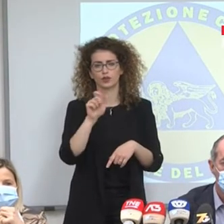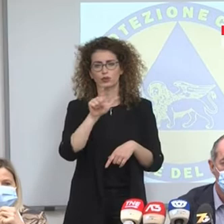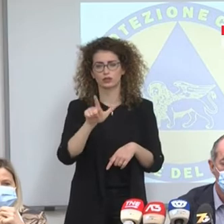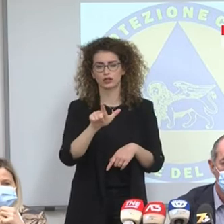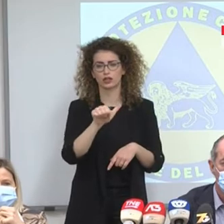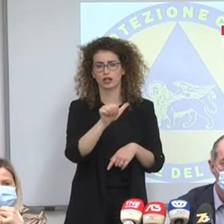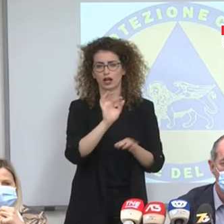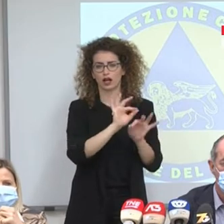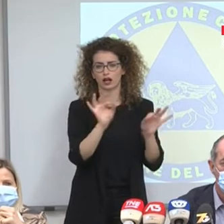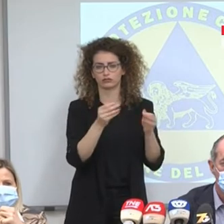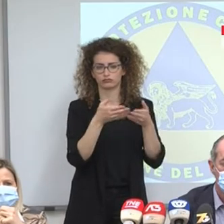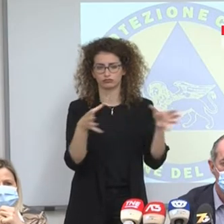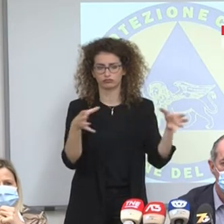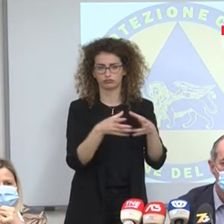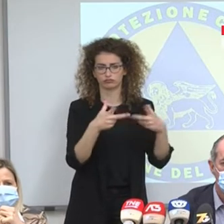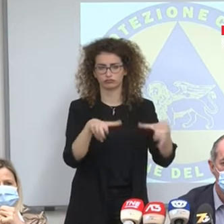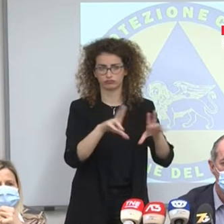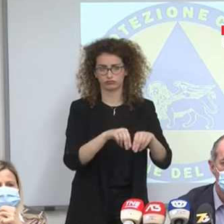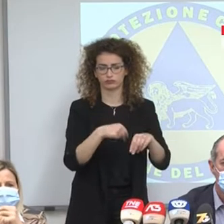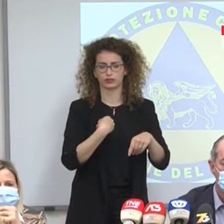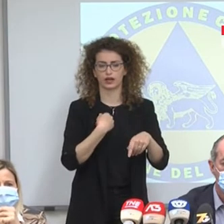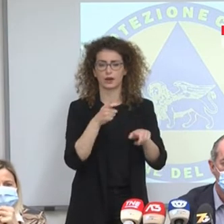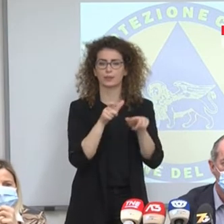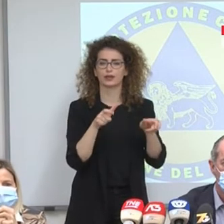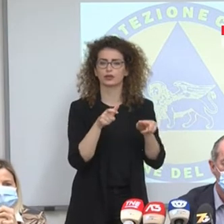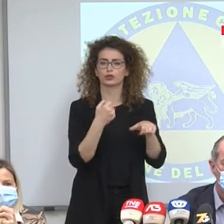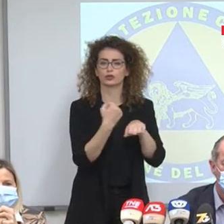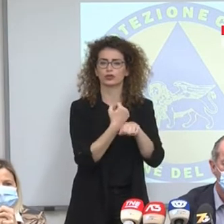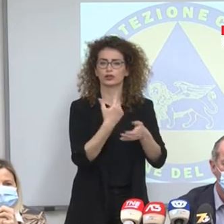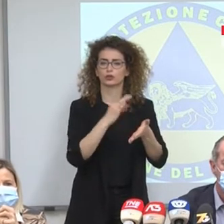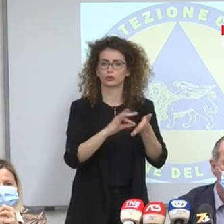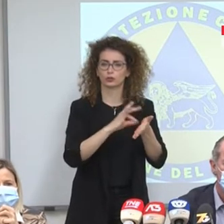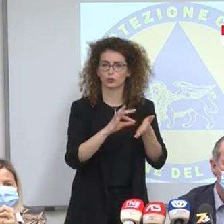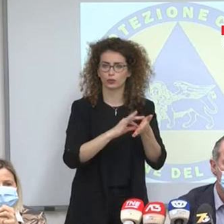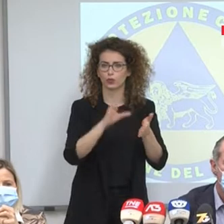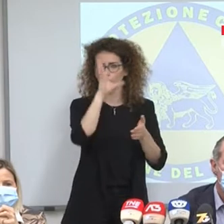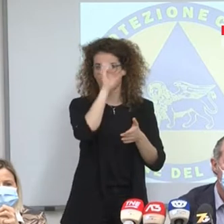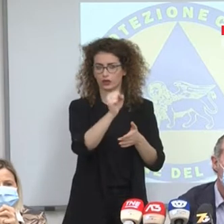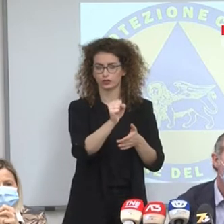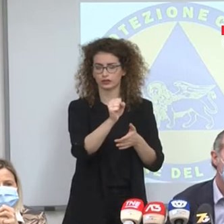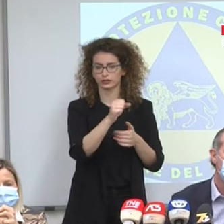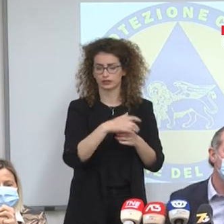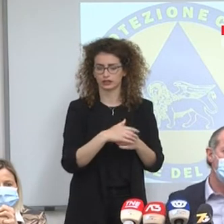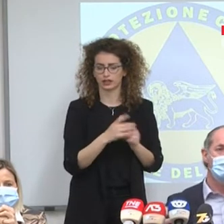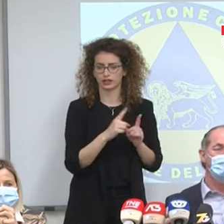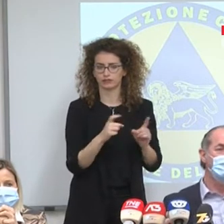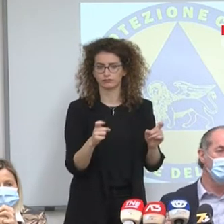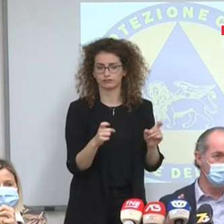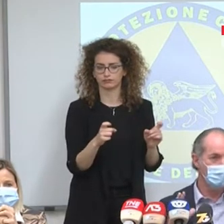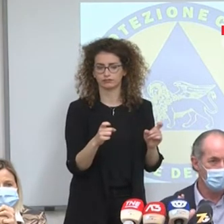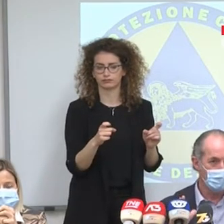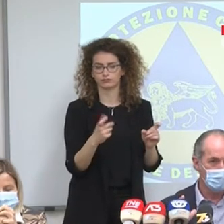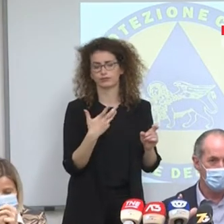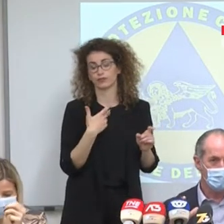le abbiano già riaperte, operatori scolastici, personale scolastico, universitario. Arrivano